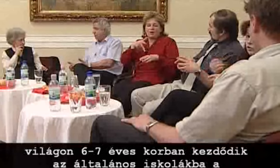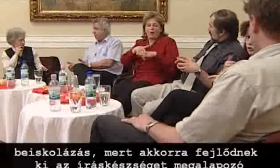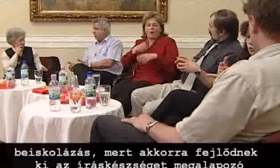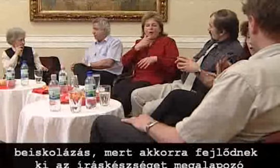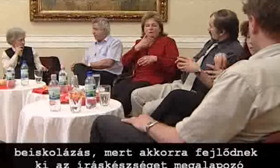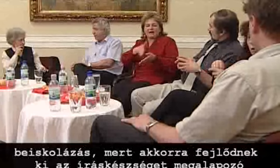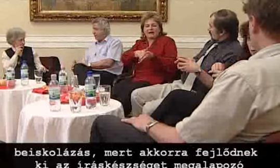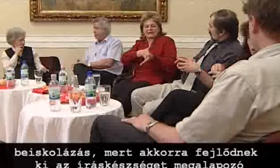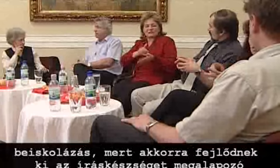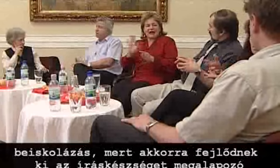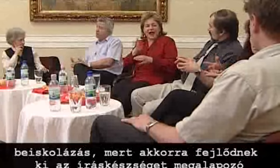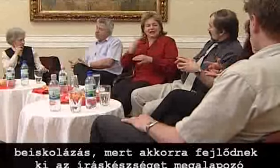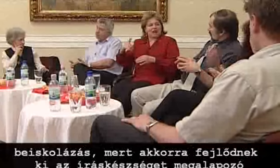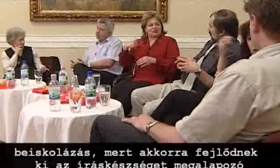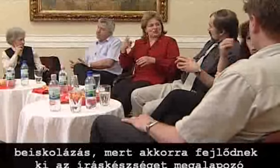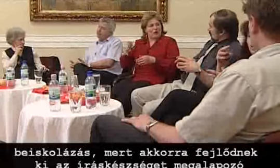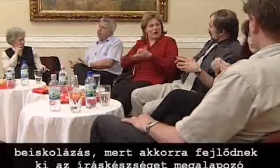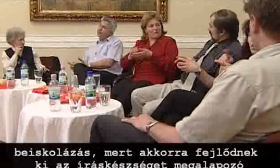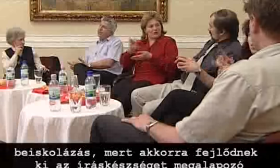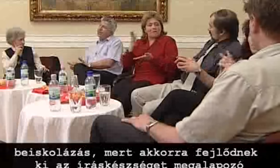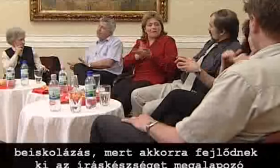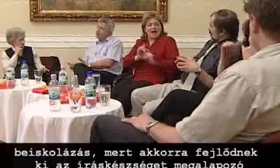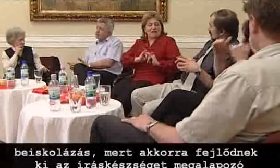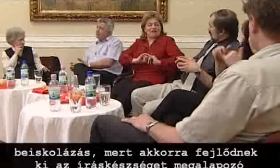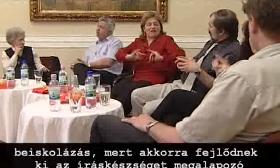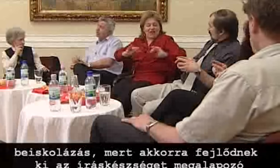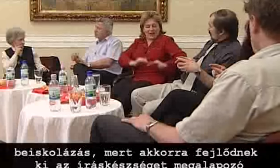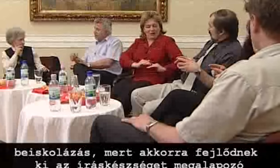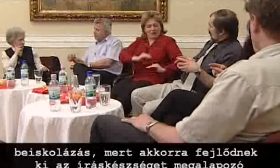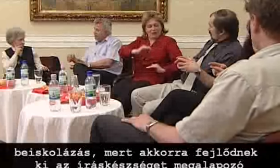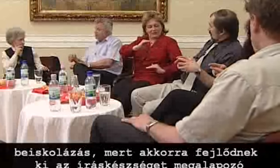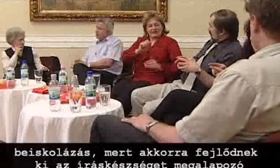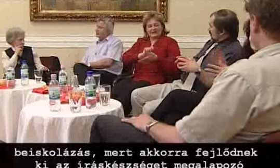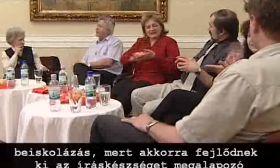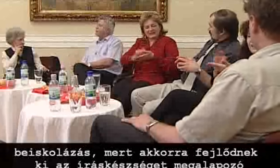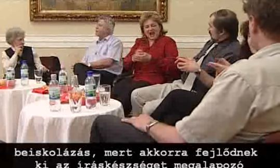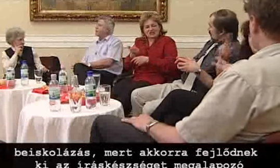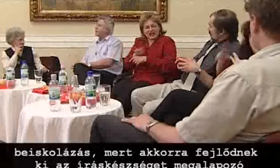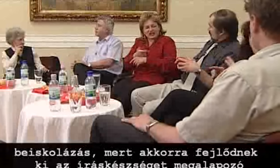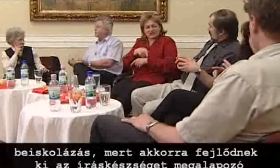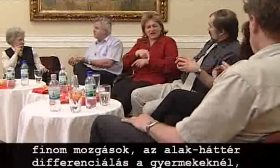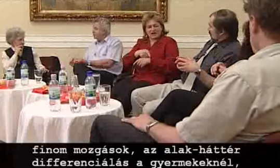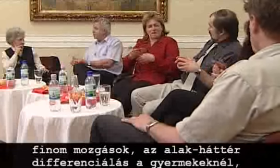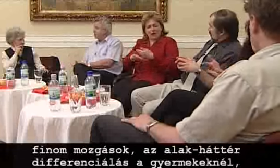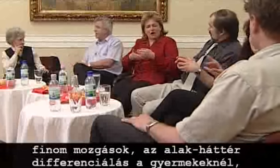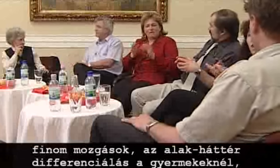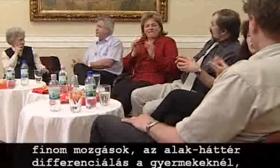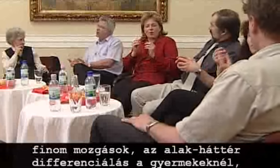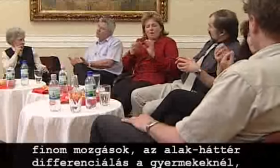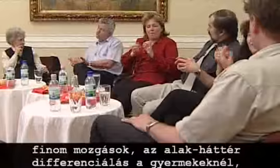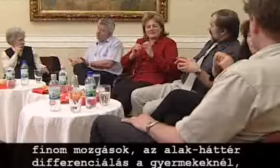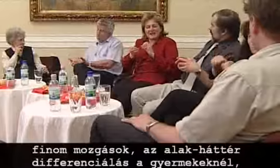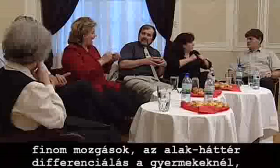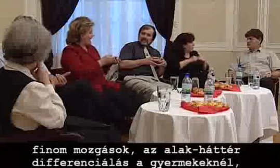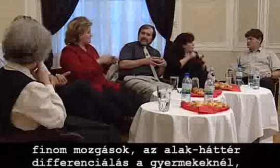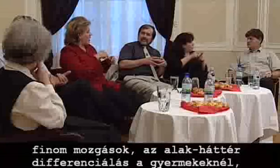iskolába a beiskolázás, mert akkora fejlődnek ki a az íráskészséget megalapozó finom mozgások,